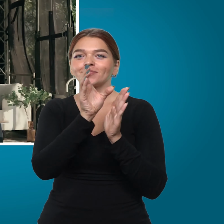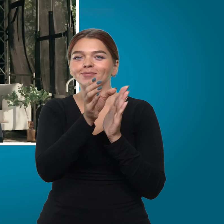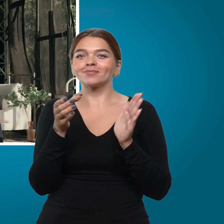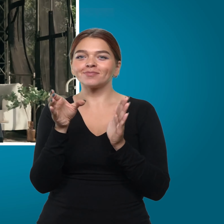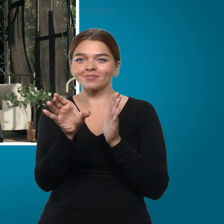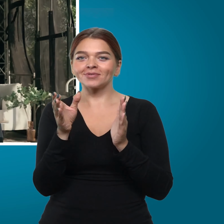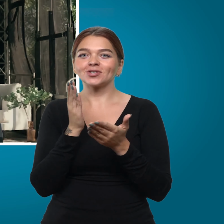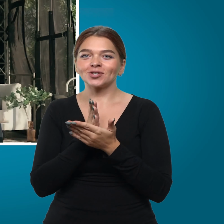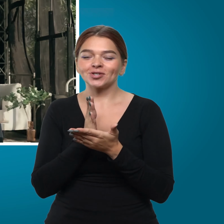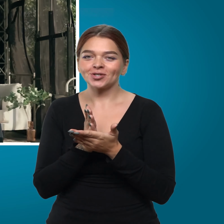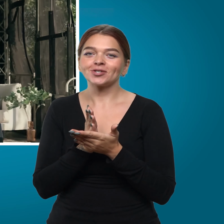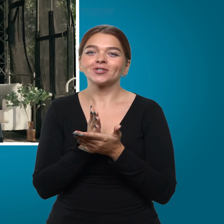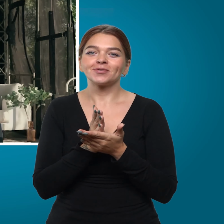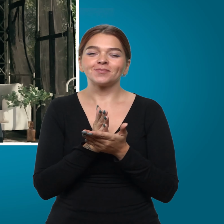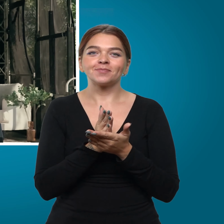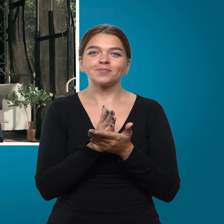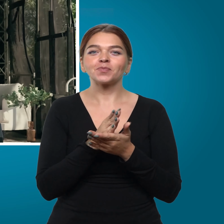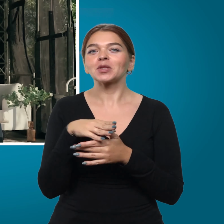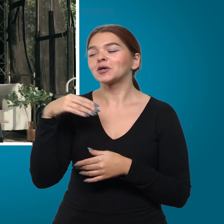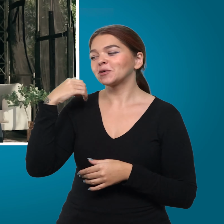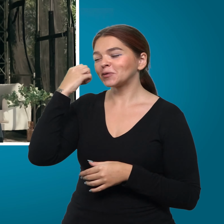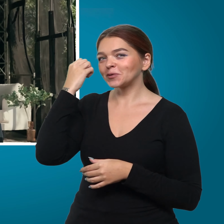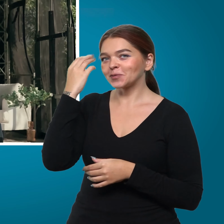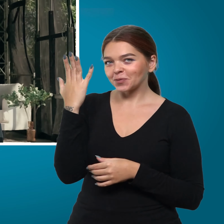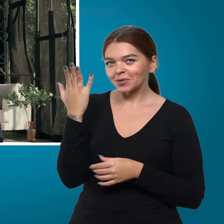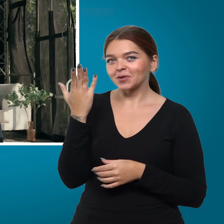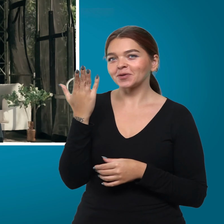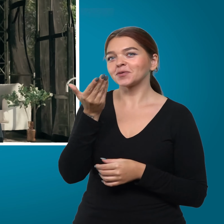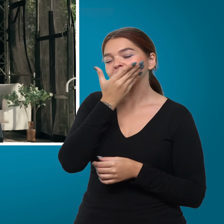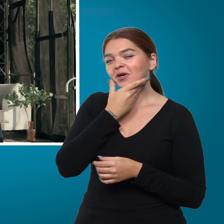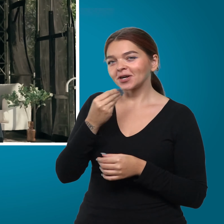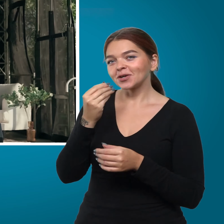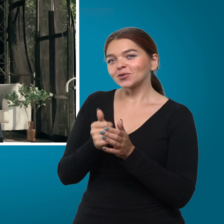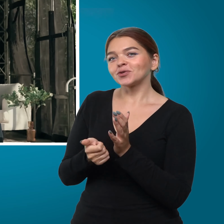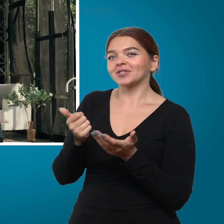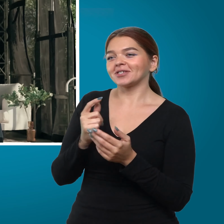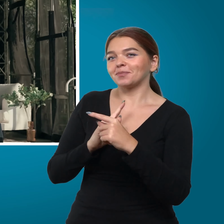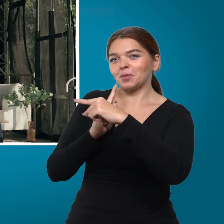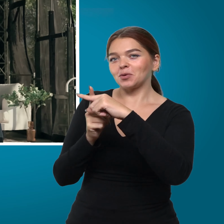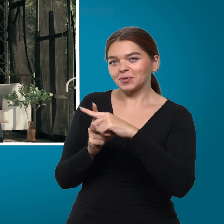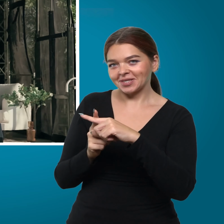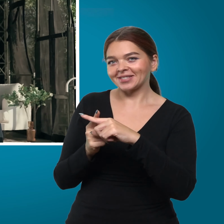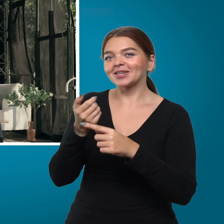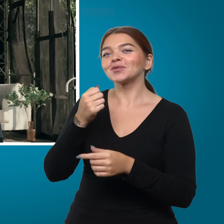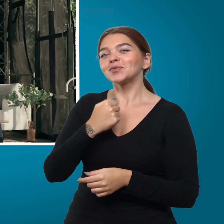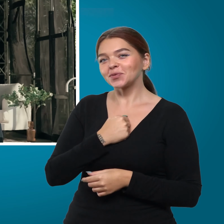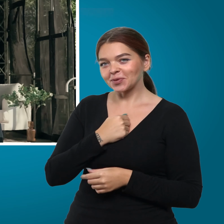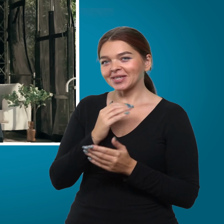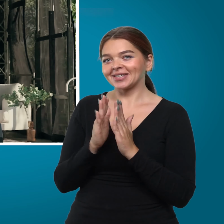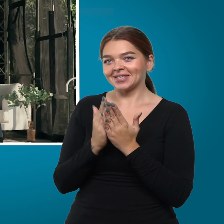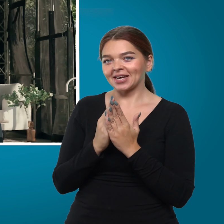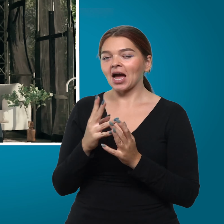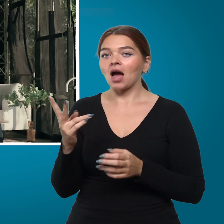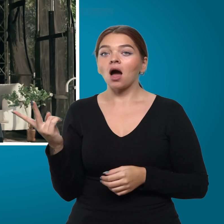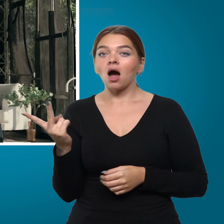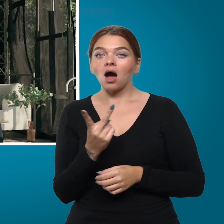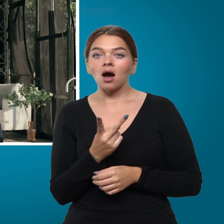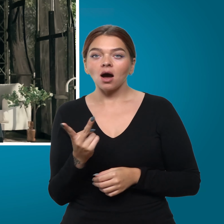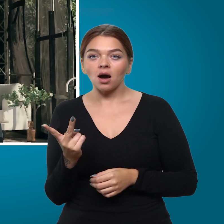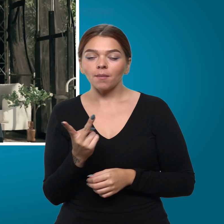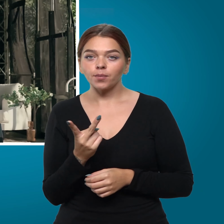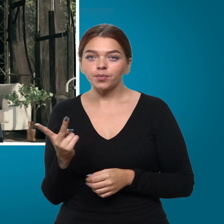Tokį dar vieną bendrą dalyką randu jūsų abiejų. Ar jūs skaitėt vienas kitą knygą, noriu paklausyti? Atsiprašau, ne. Ne, nespėjau. Pas